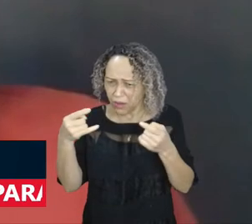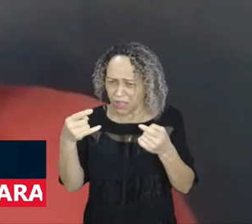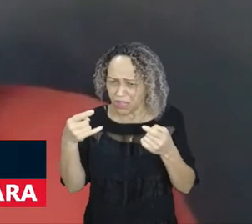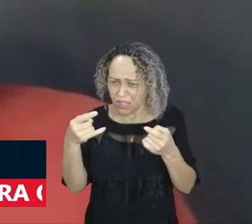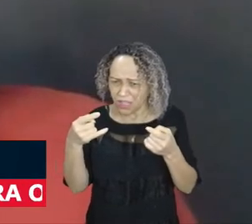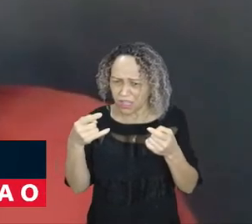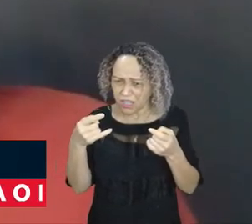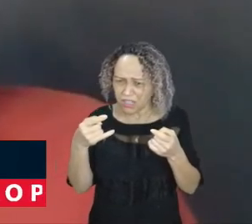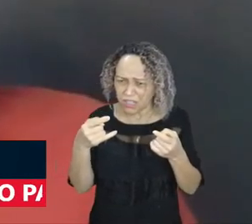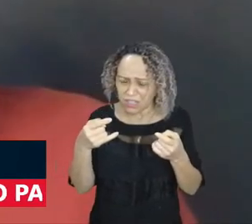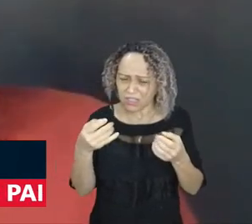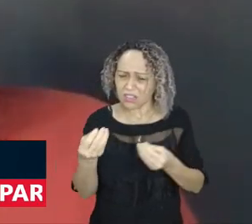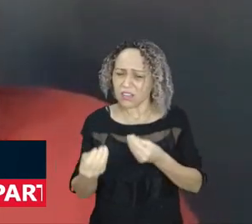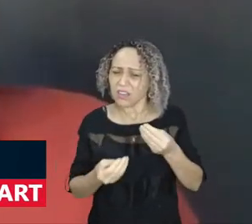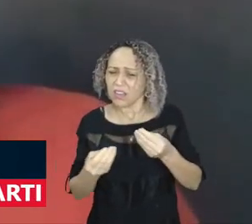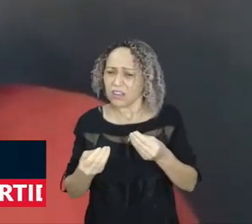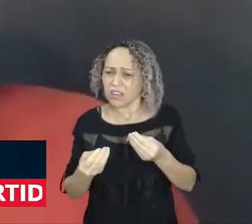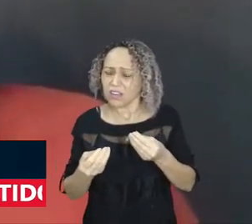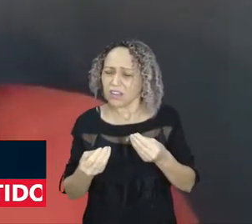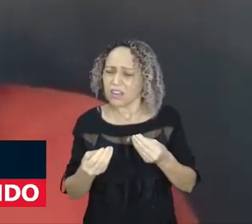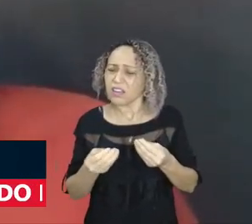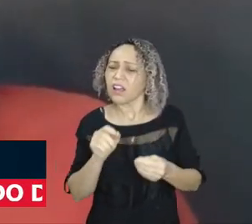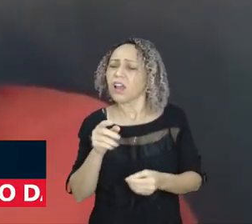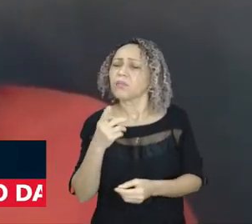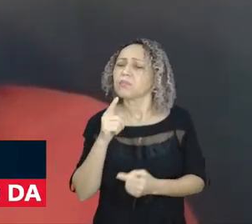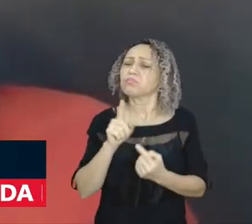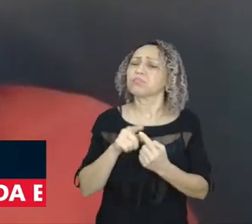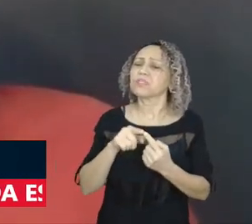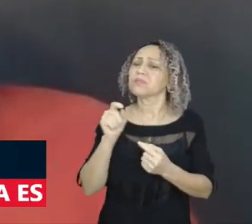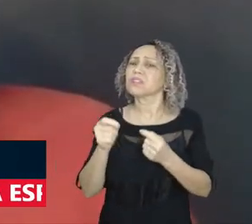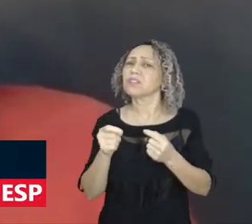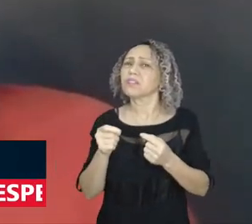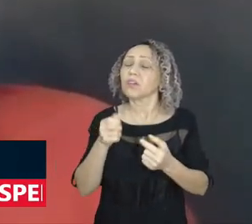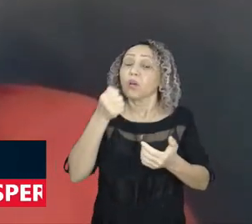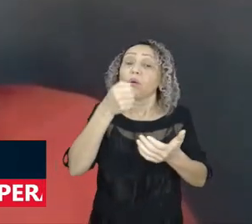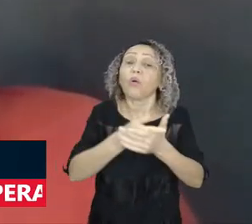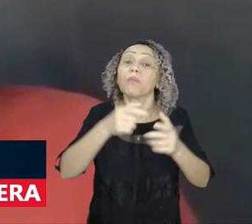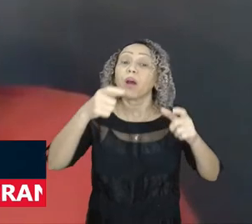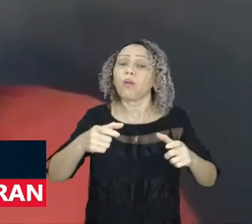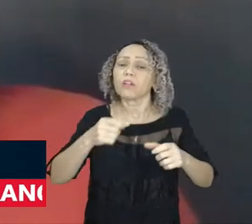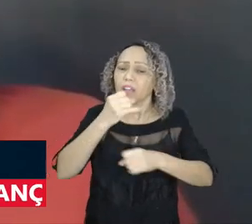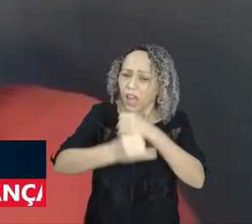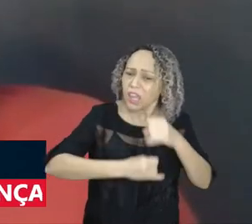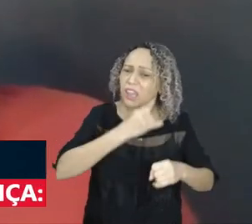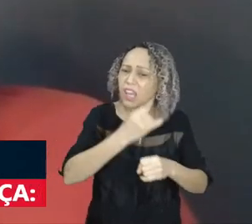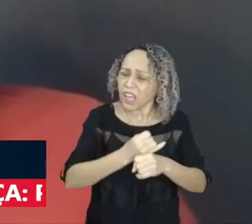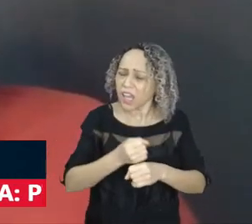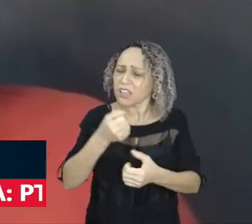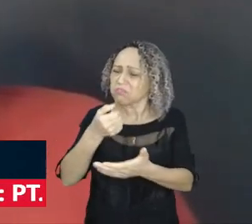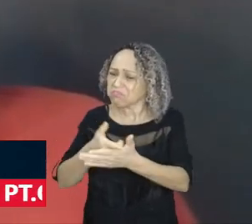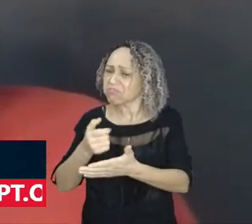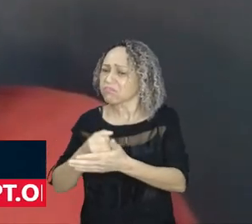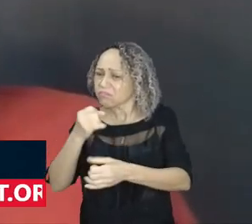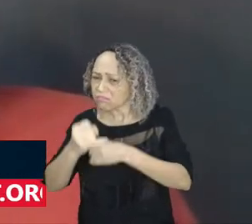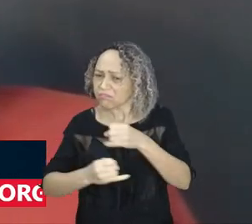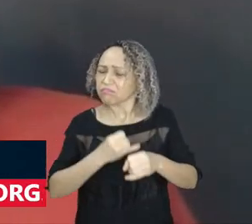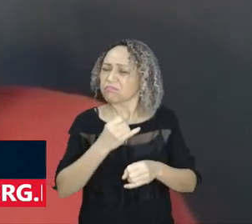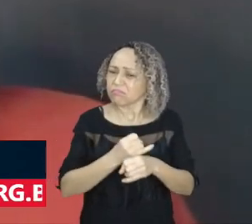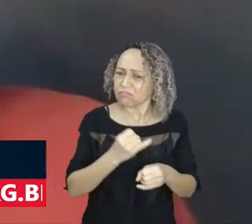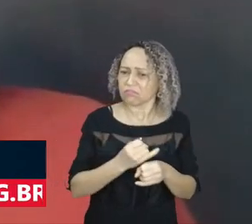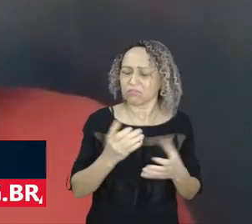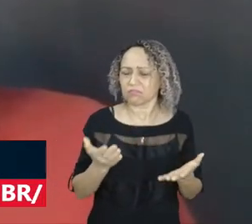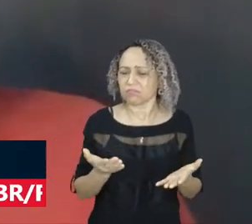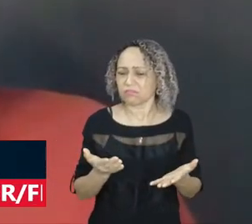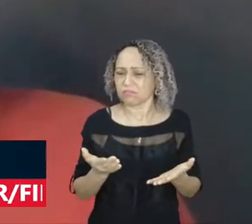férias, um caso típico de serviço, você procura na internet. Então, você tem que ter mecanismos bons